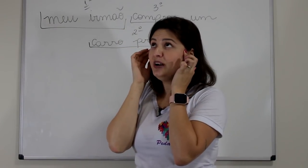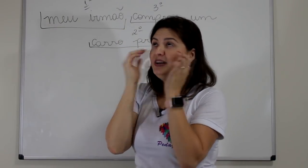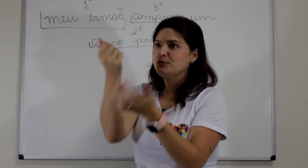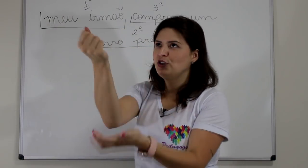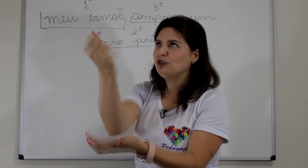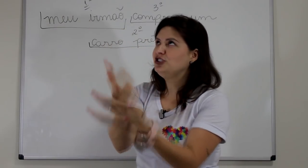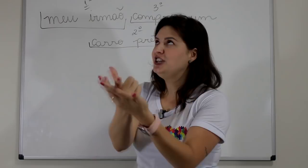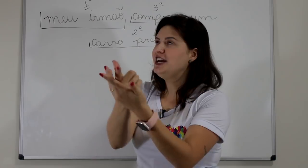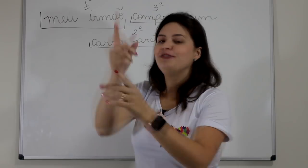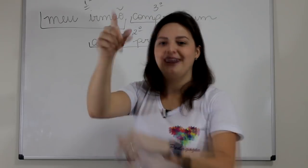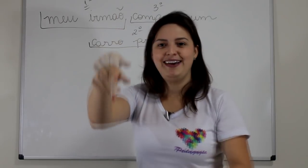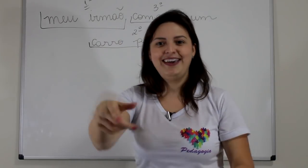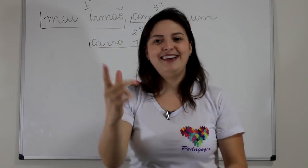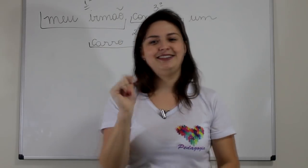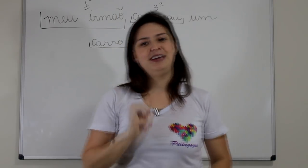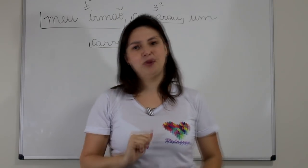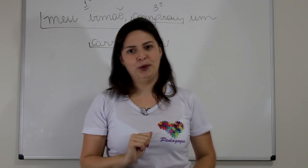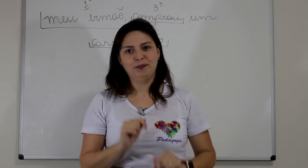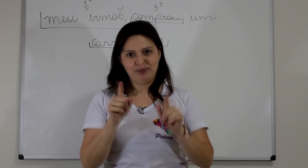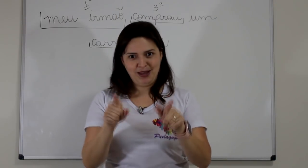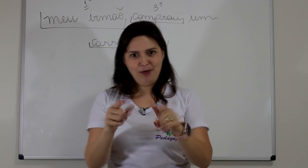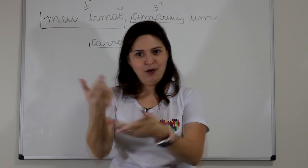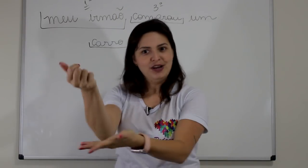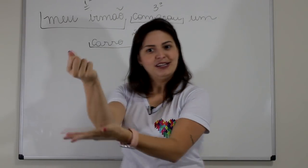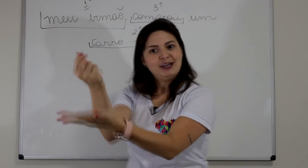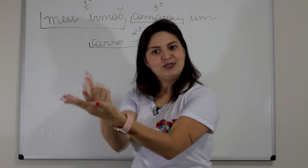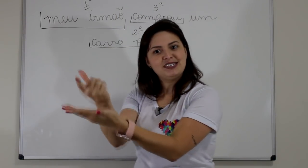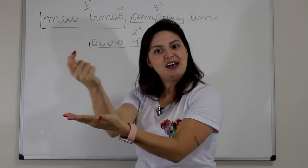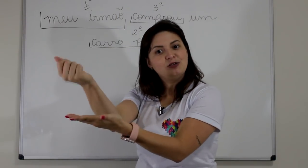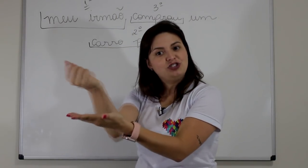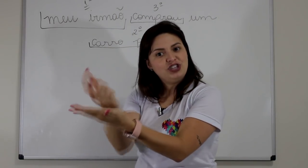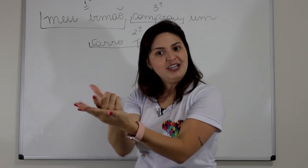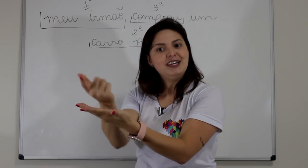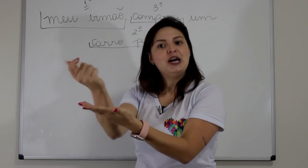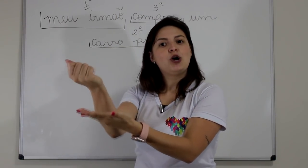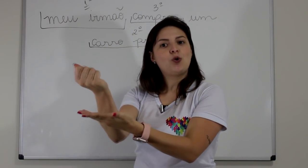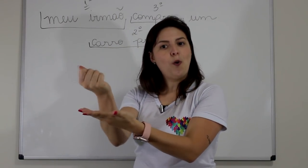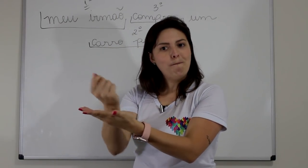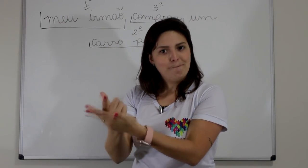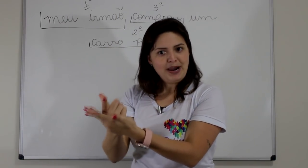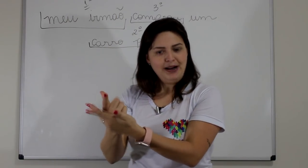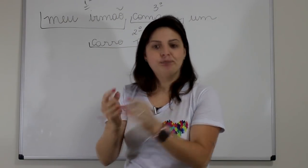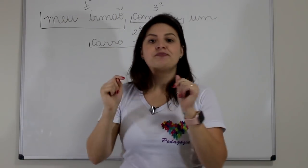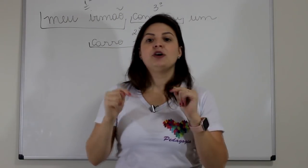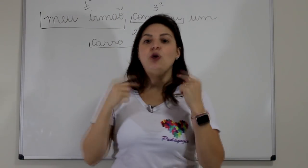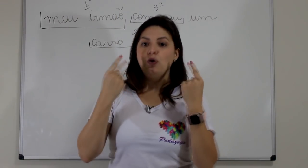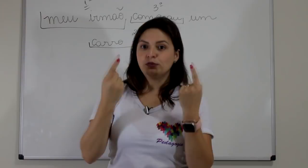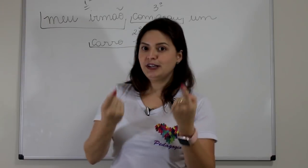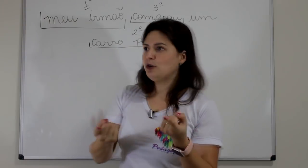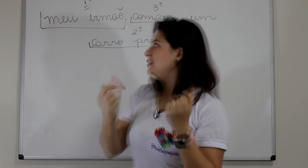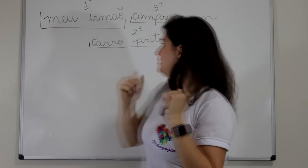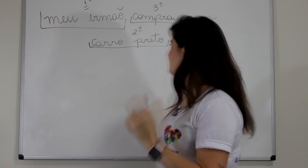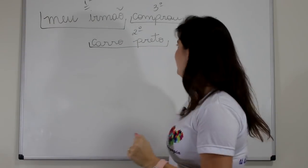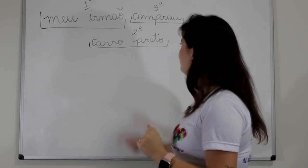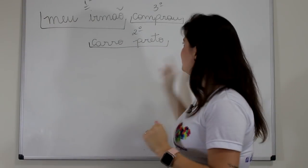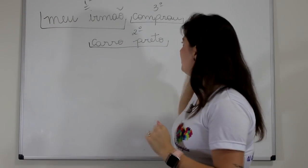mesmo? Solta o dinheiro. Aê, lembrou, tá bom? Então, sinal de comprar. Outra coisa também é o sinal